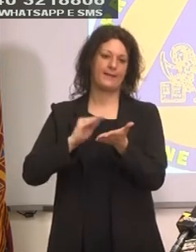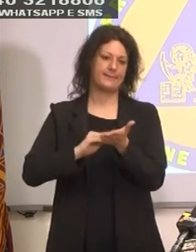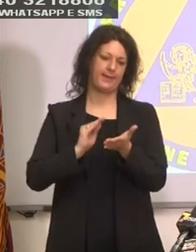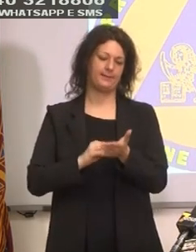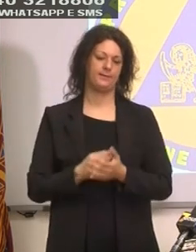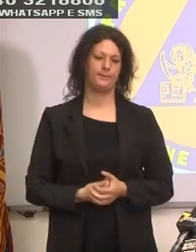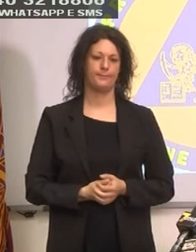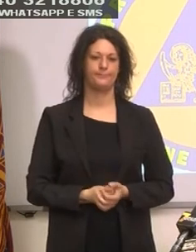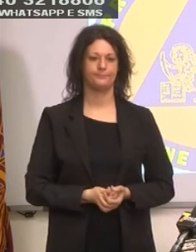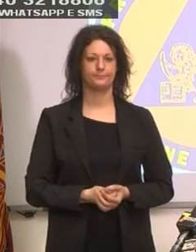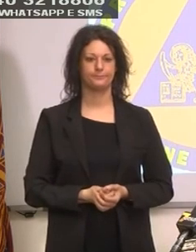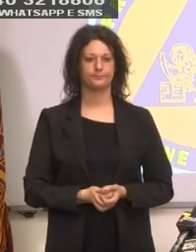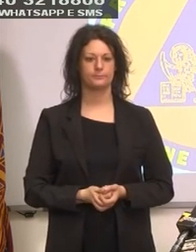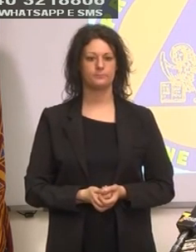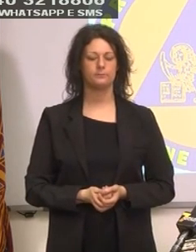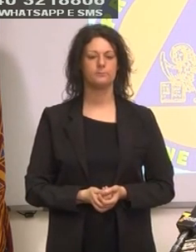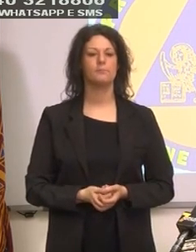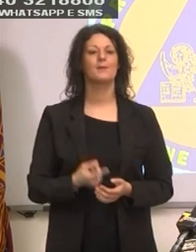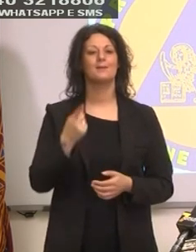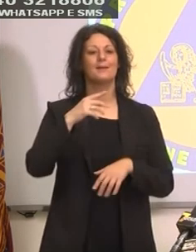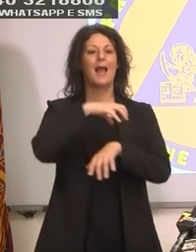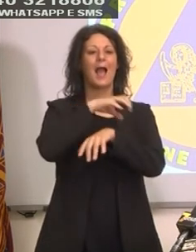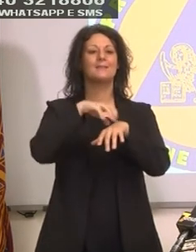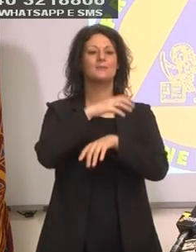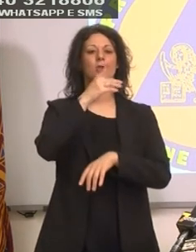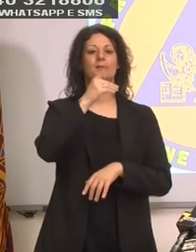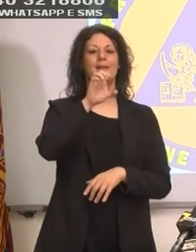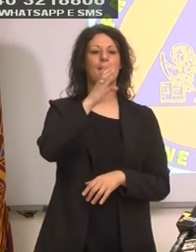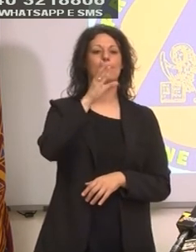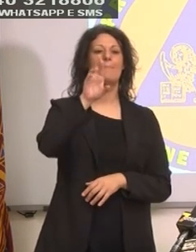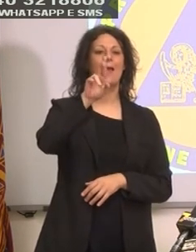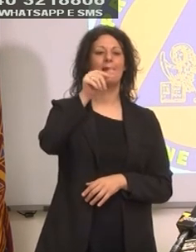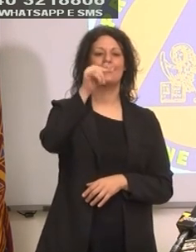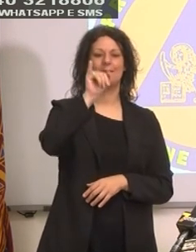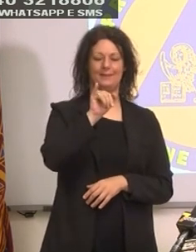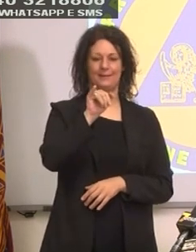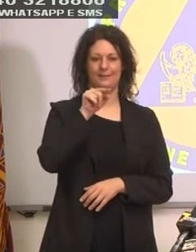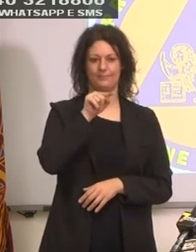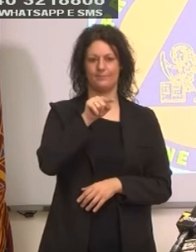E l'assessore De Berti, che è diventata il mastino di Trenitalia,